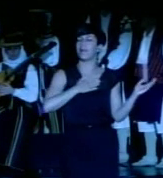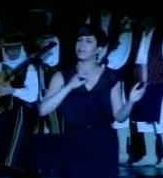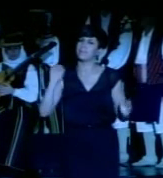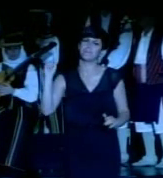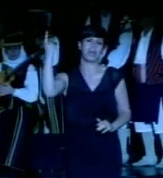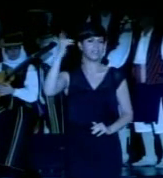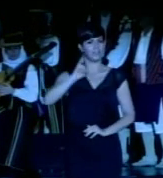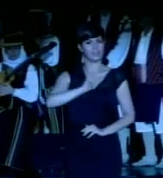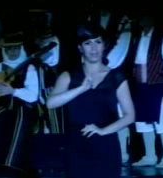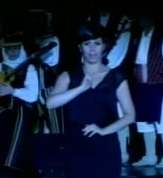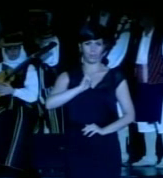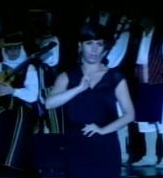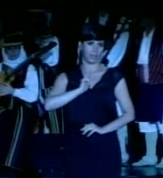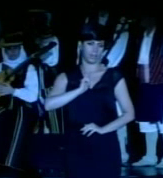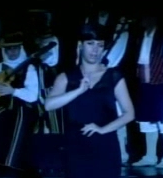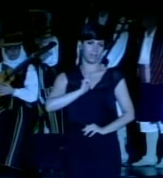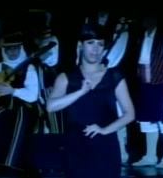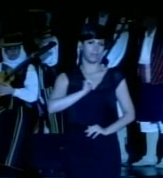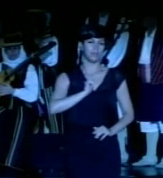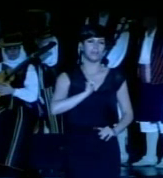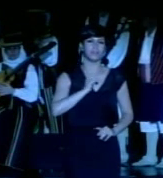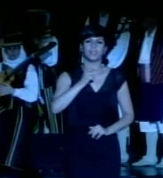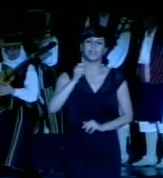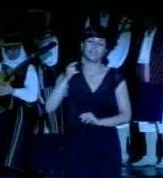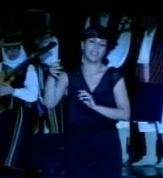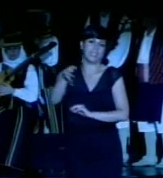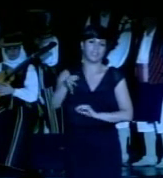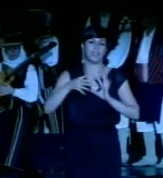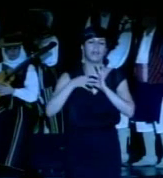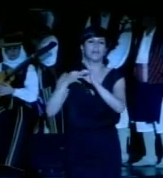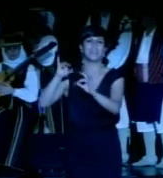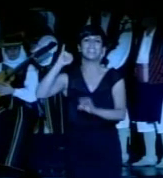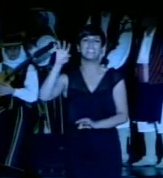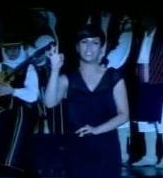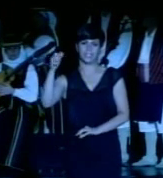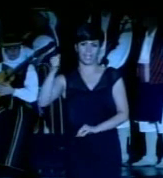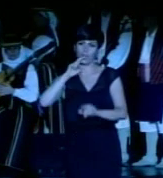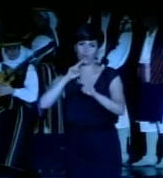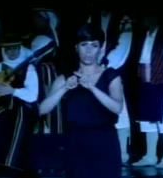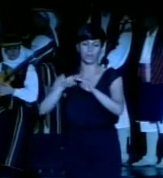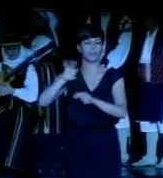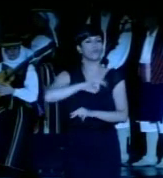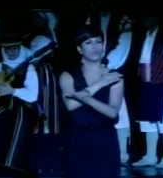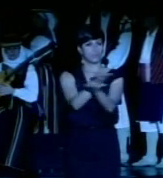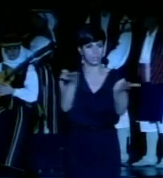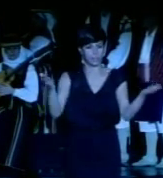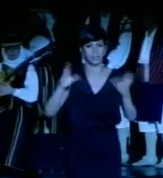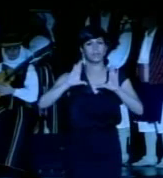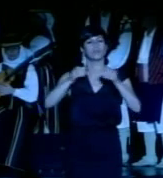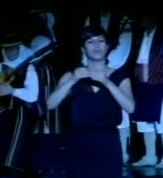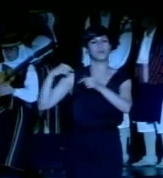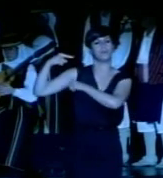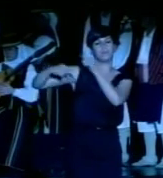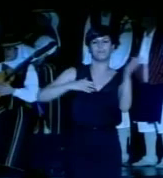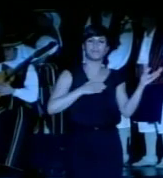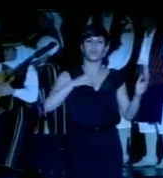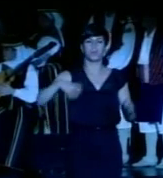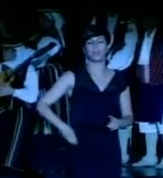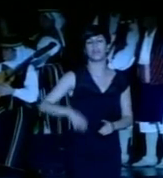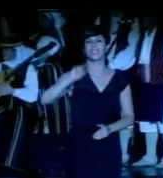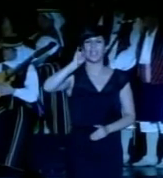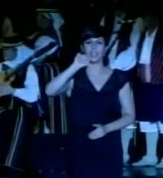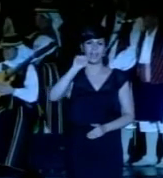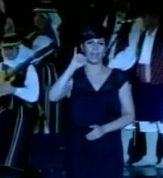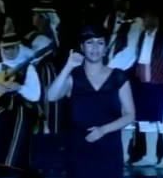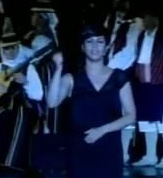más identificamos en la península con las islas, con la Isa. Con todos ustedes, Agrupación Folclórica Princesa